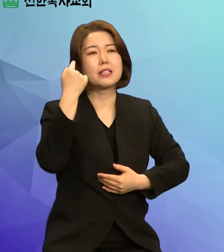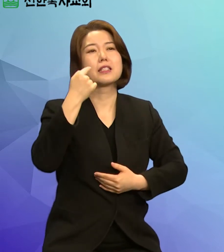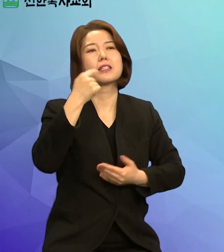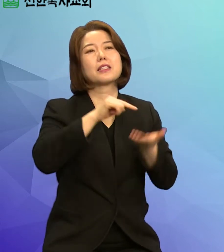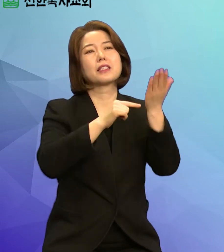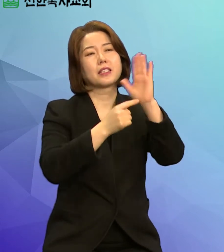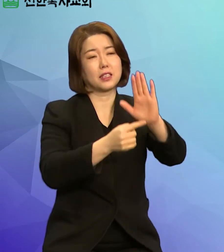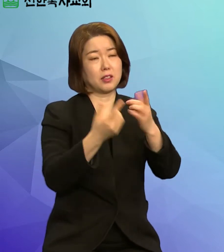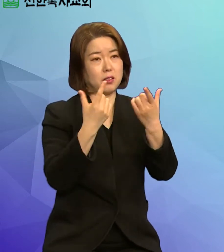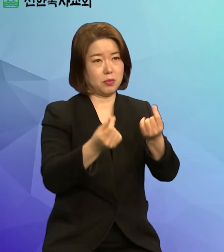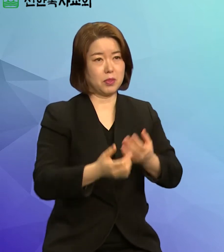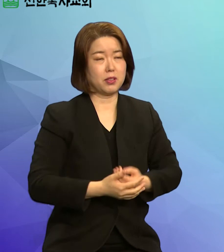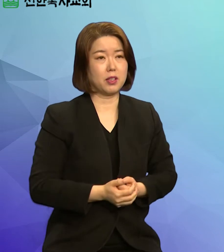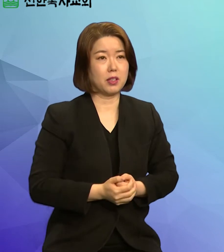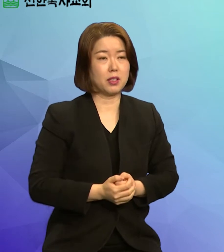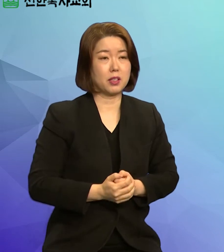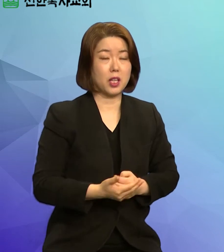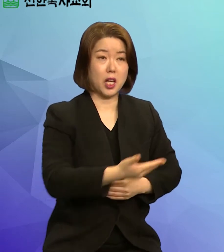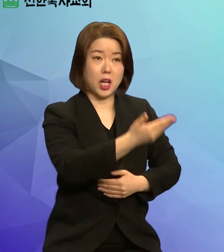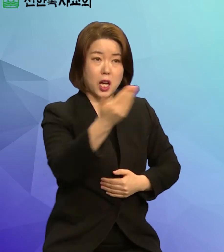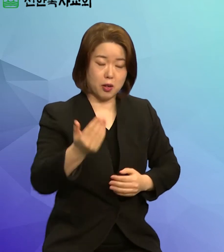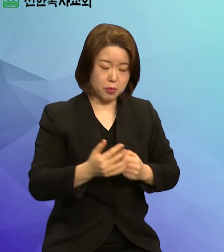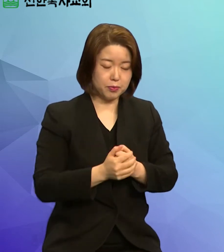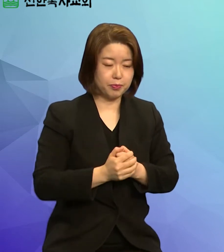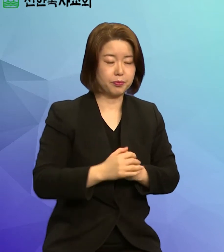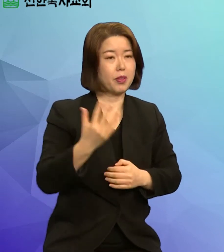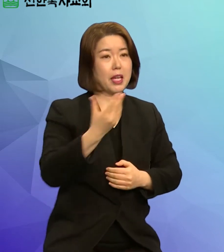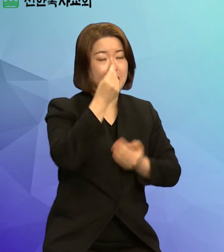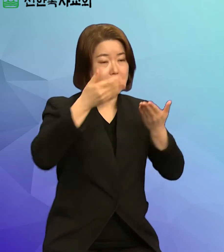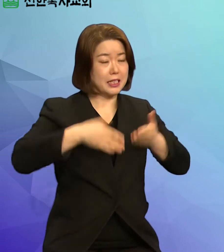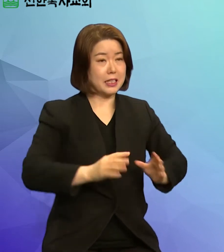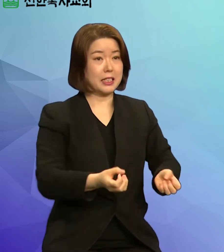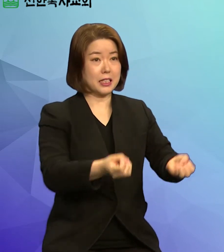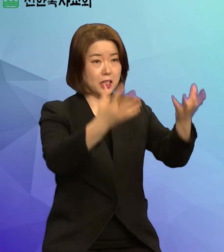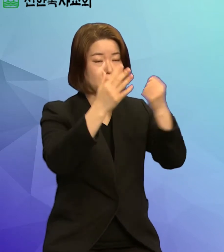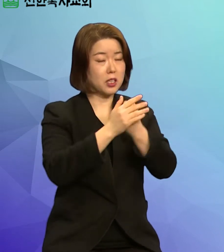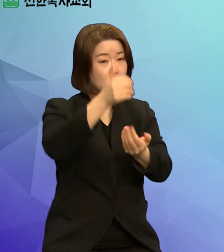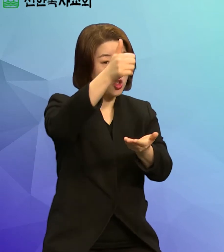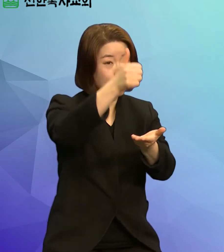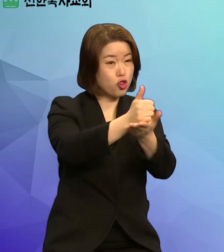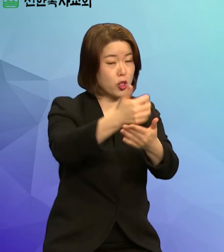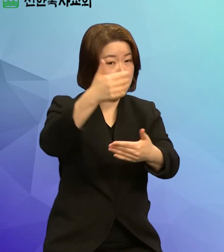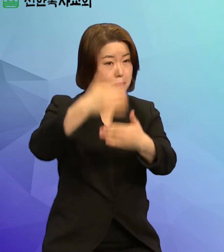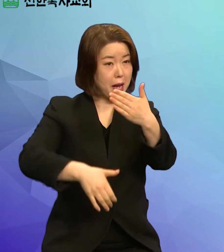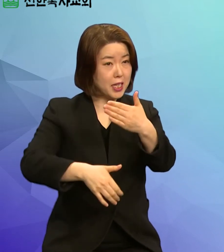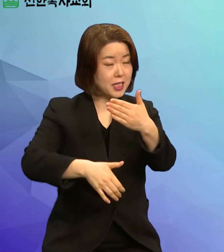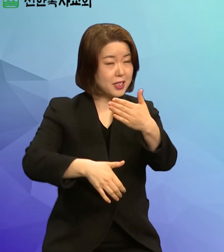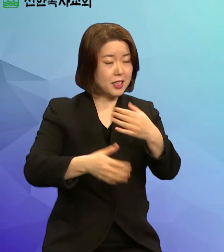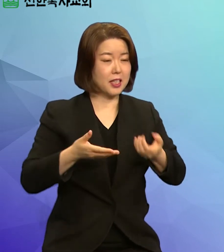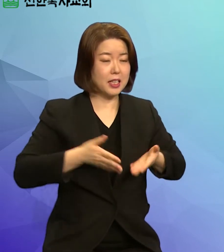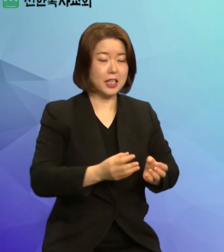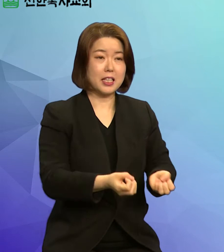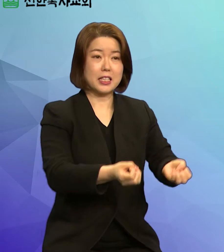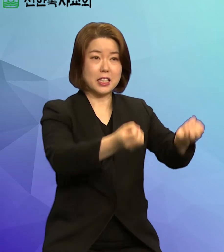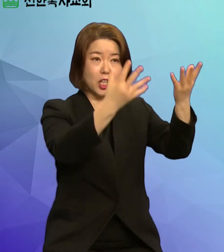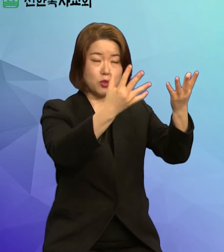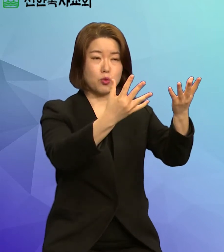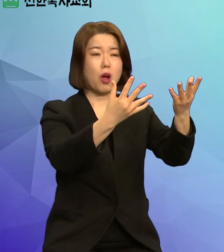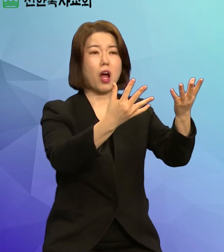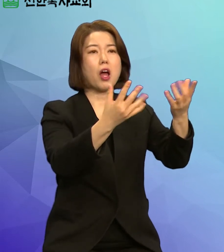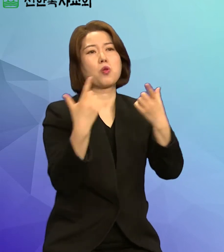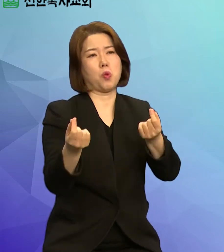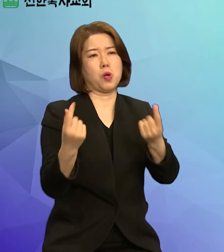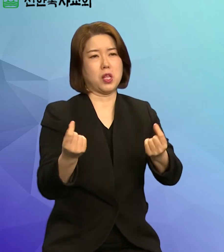증거입니다. 여러분, 성탄절의 주인공이 빠진 그런 생일 축하 파티가 되는 거죠.